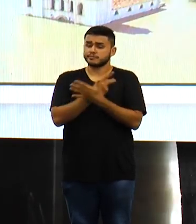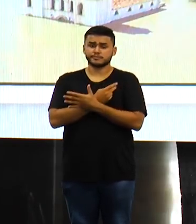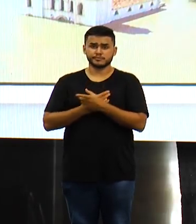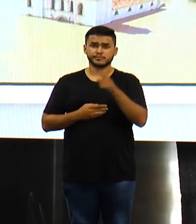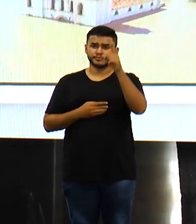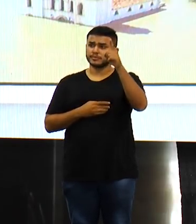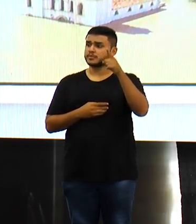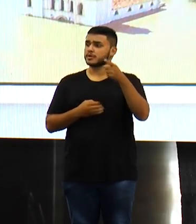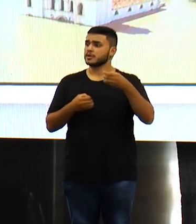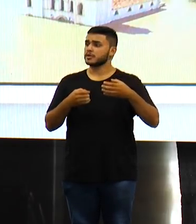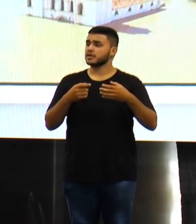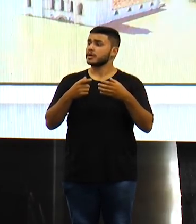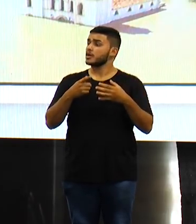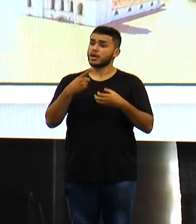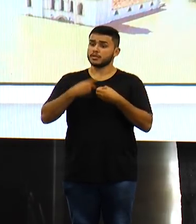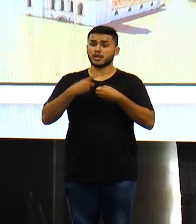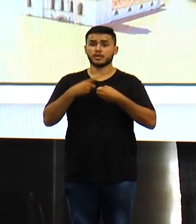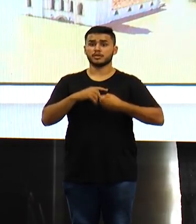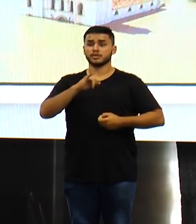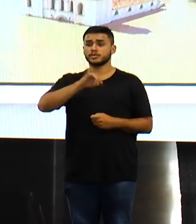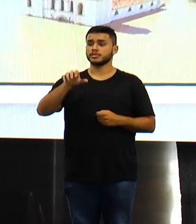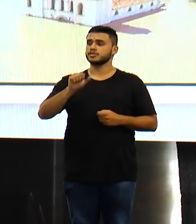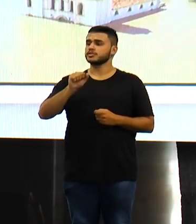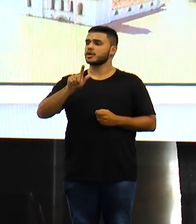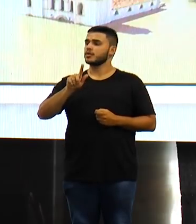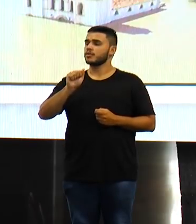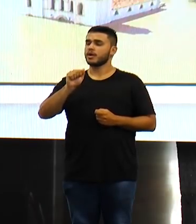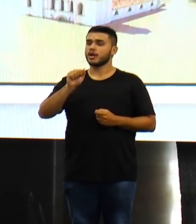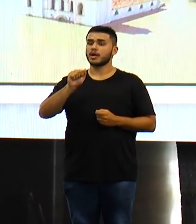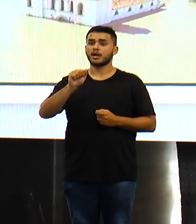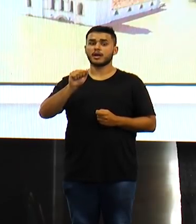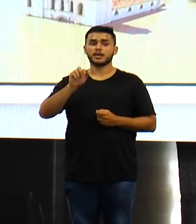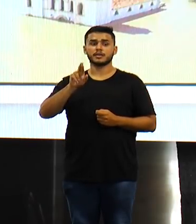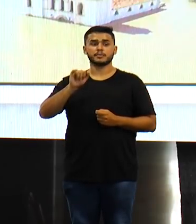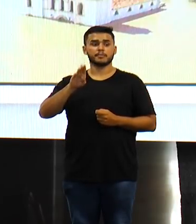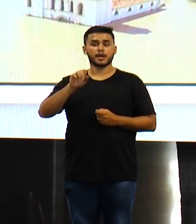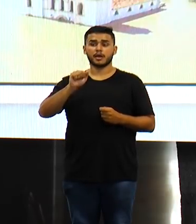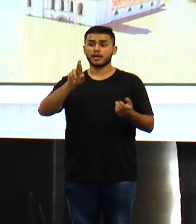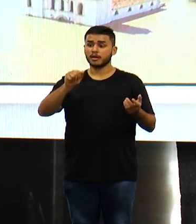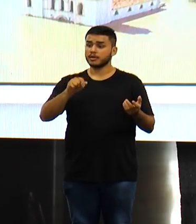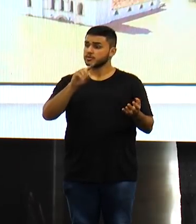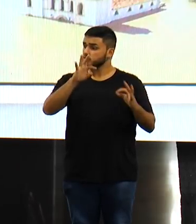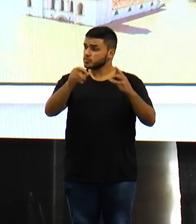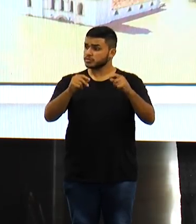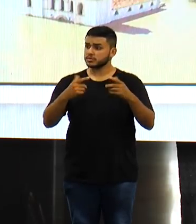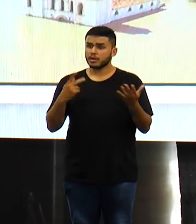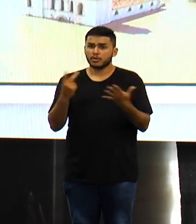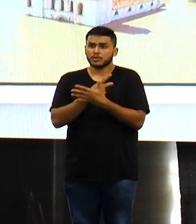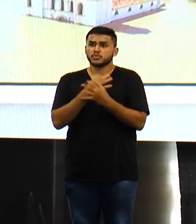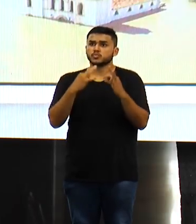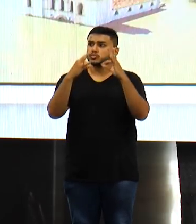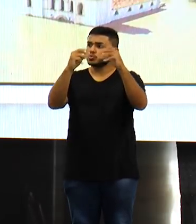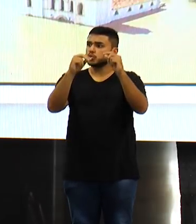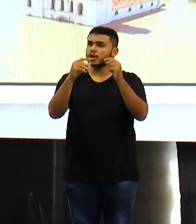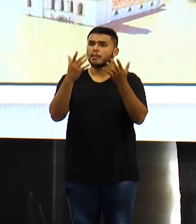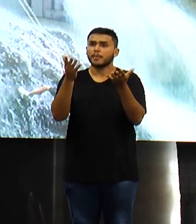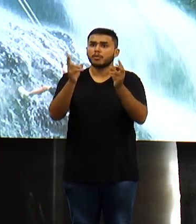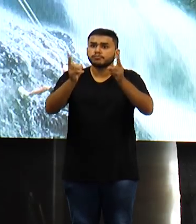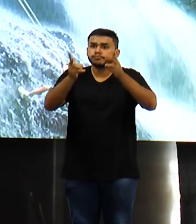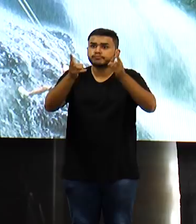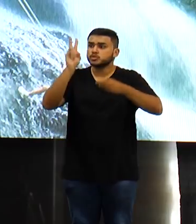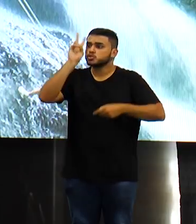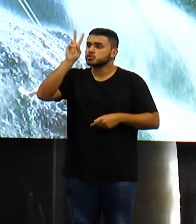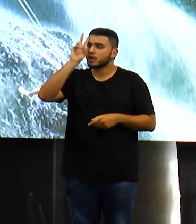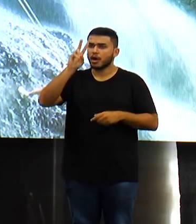aqui, né, de Jaguaribara, gente. Há uma perda de memória e de patrimônio da sociedade, competência 1 do Enem. Mais um,